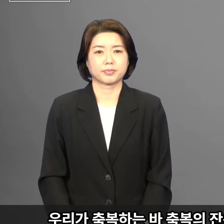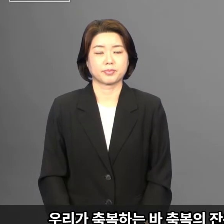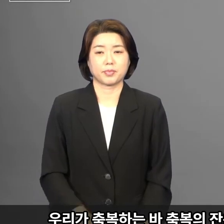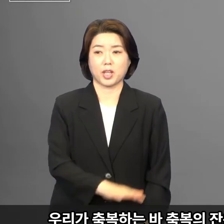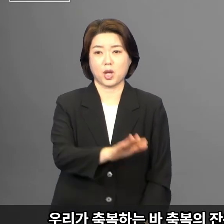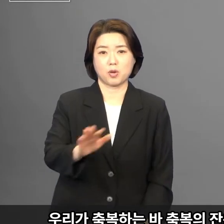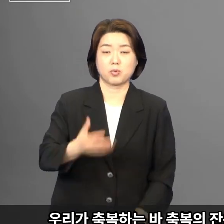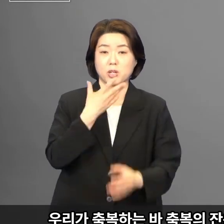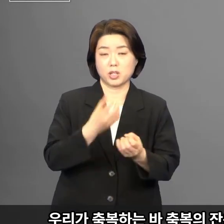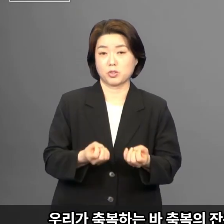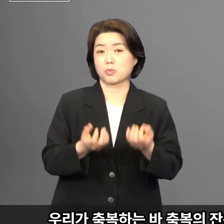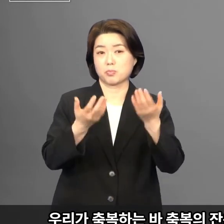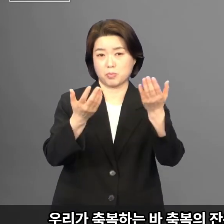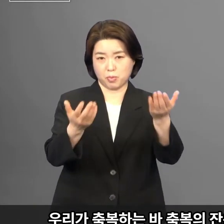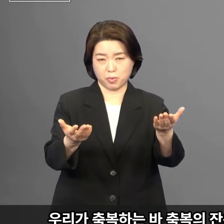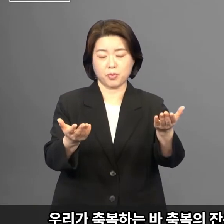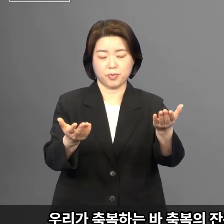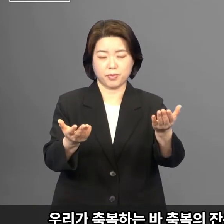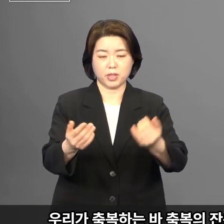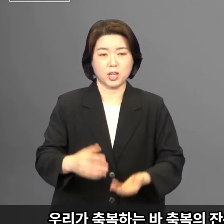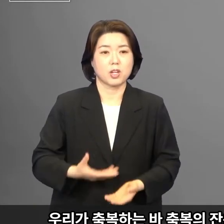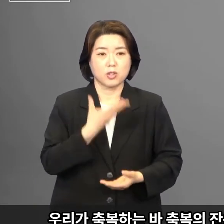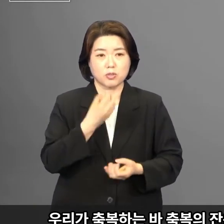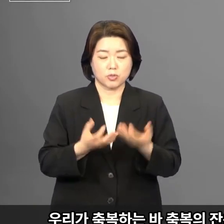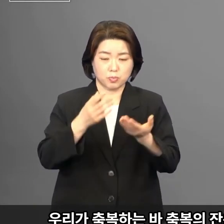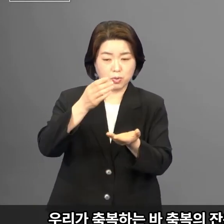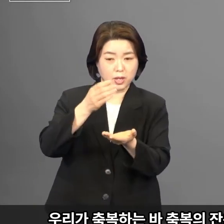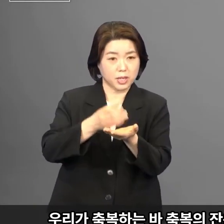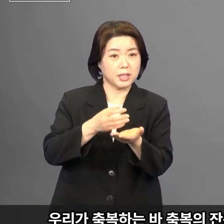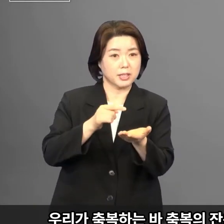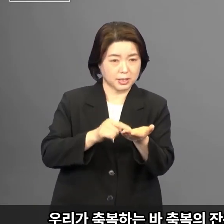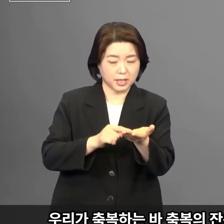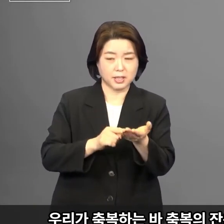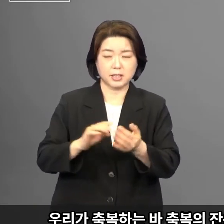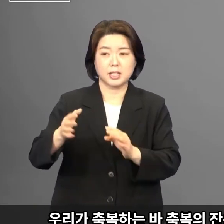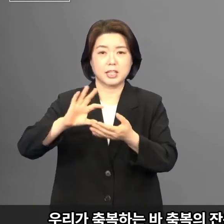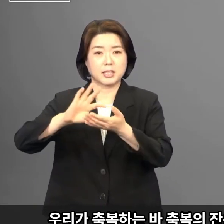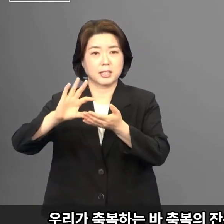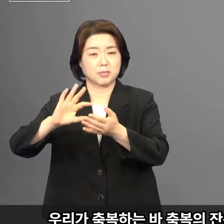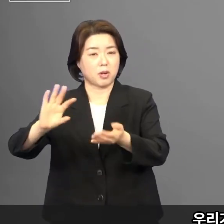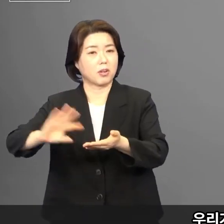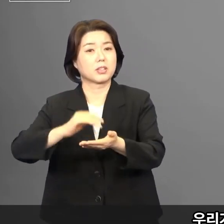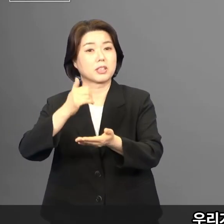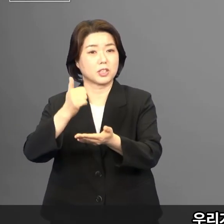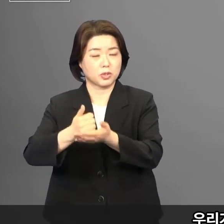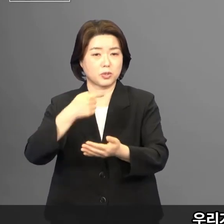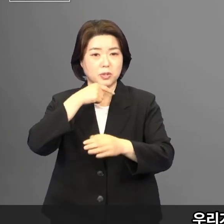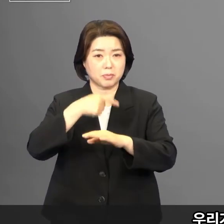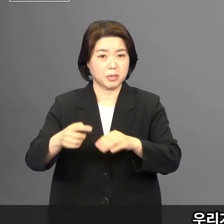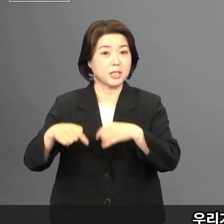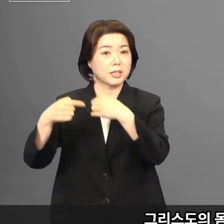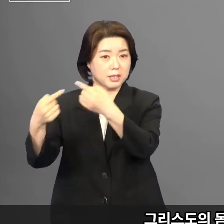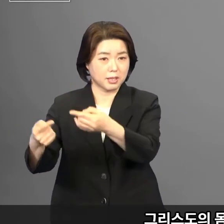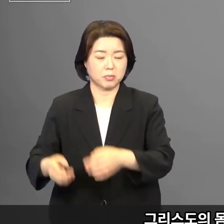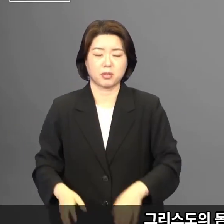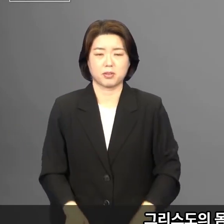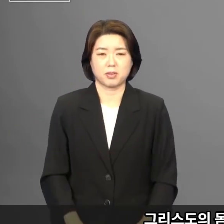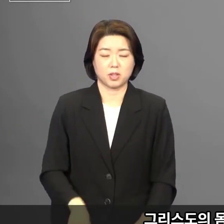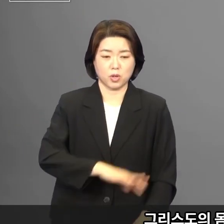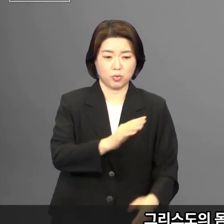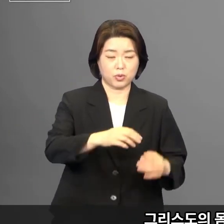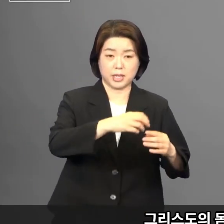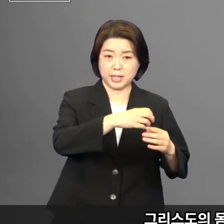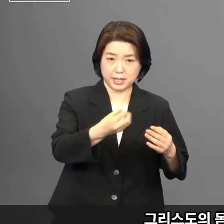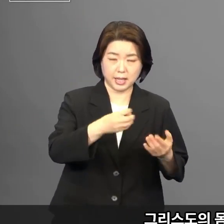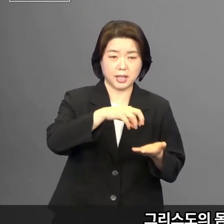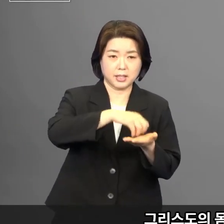우리가 축복하는 바 축복의 잔은 그리스도의 피에 참여함이 아니며 우리가 떼는 떡은 그리스도의